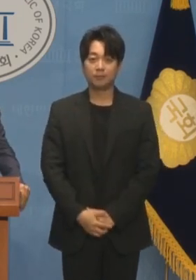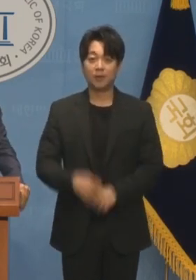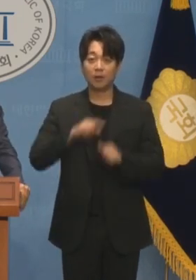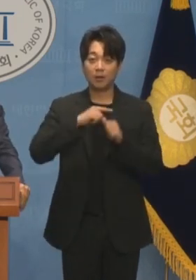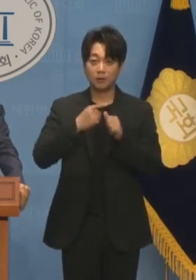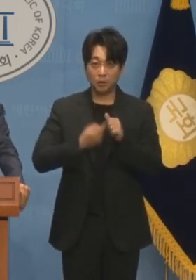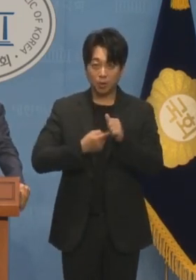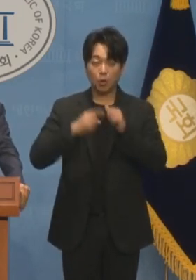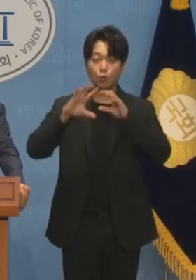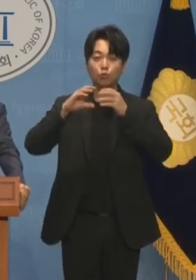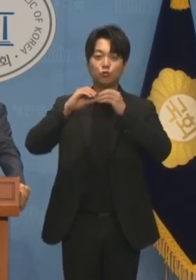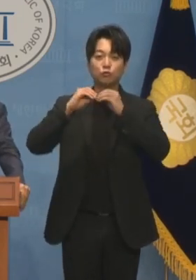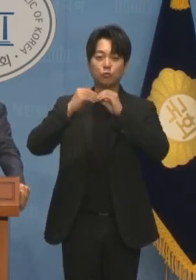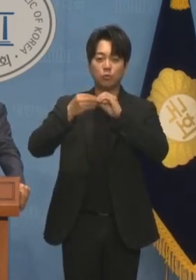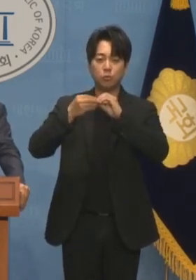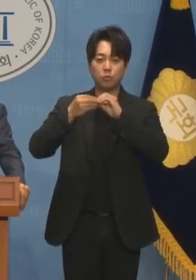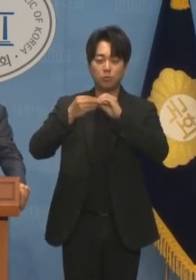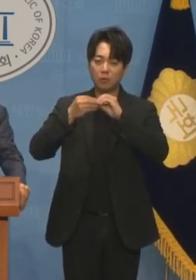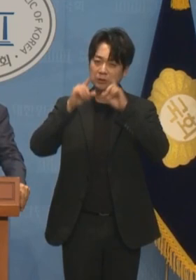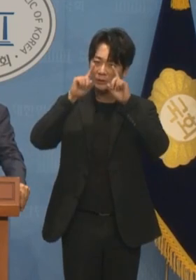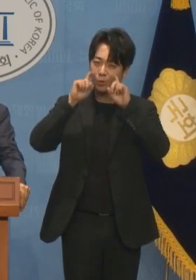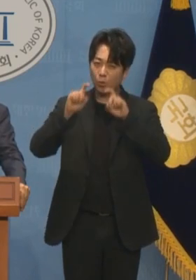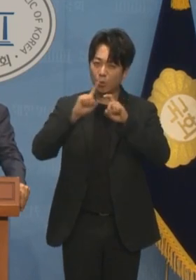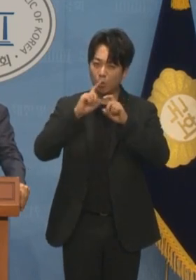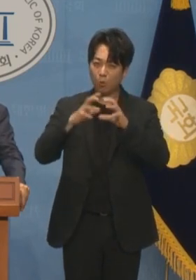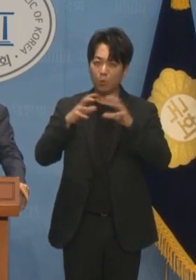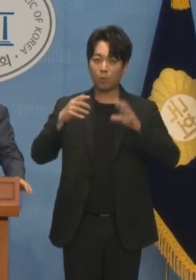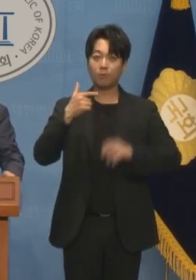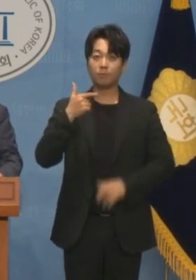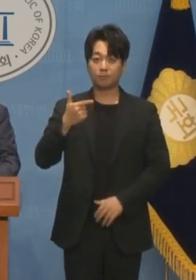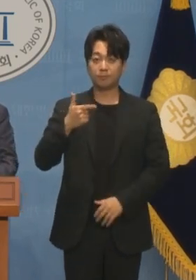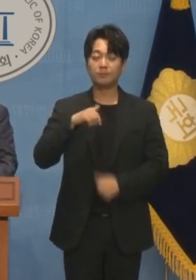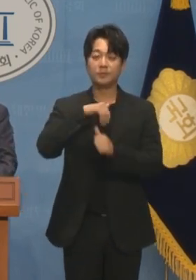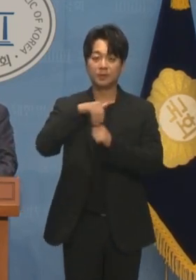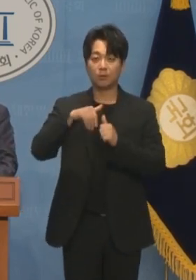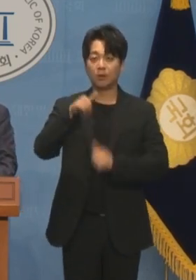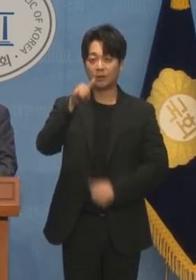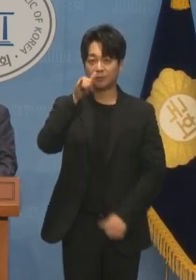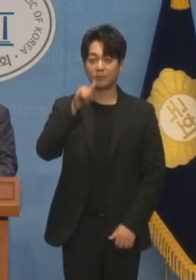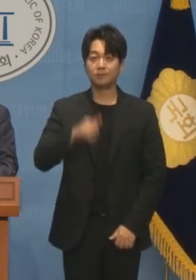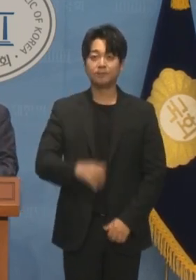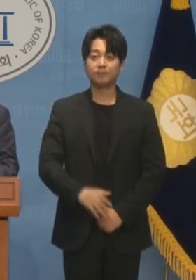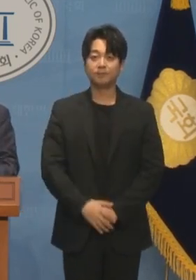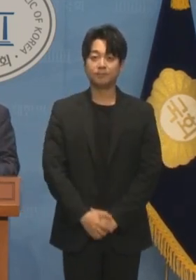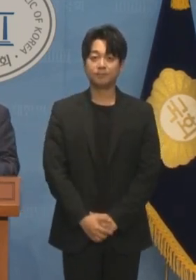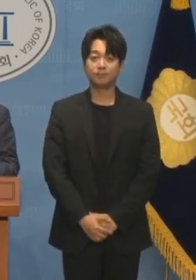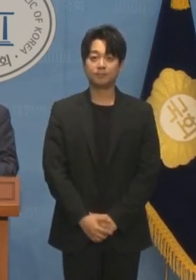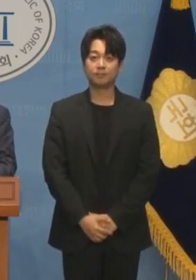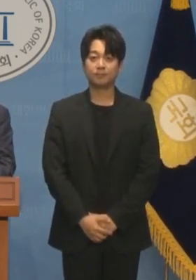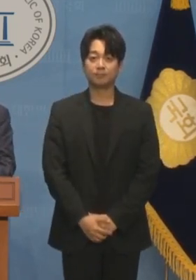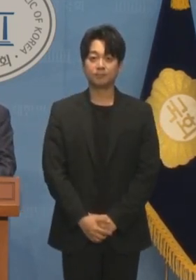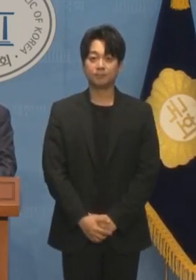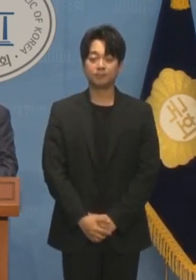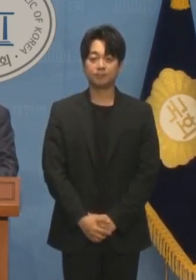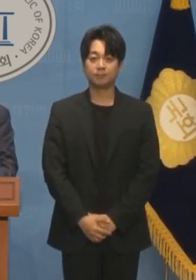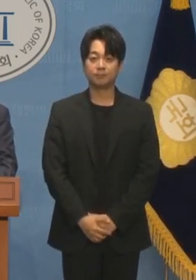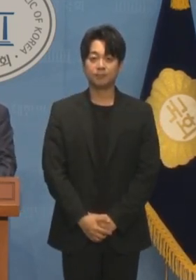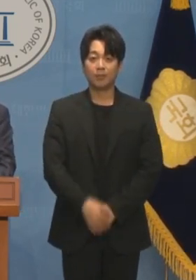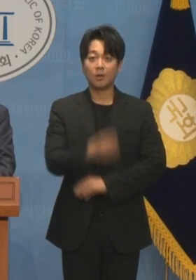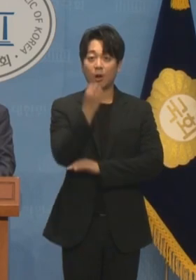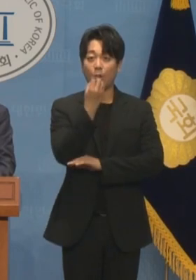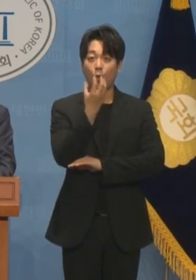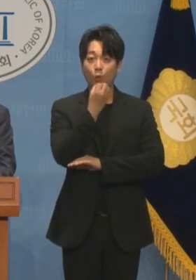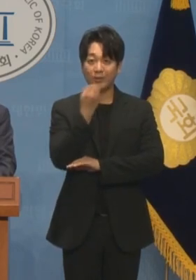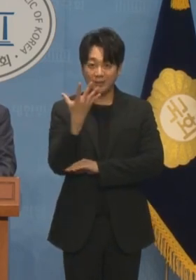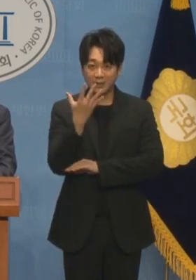국정농단 논란까지 야기되고 있는 실정입니다. 그러나 그 많은 탐사 매체들이